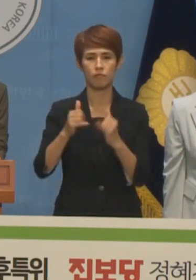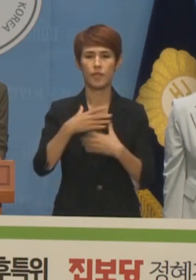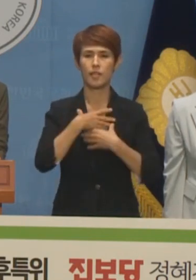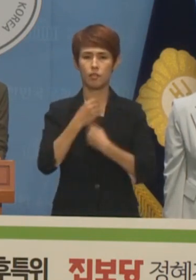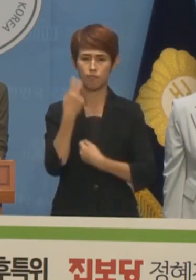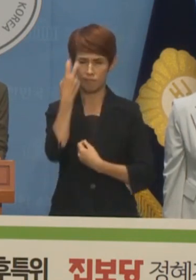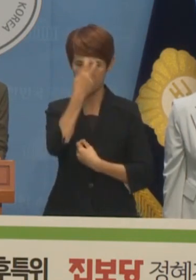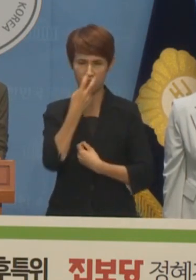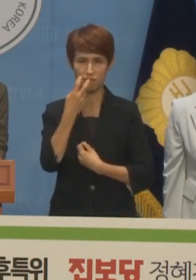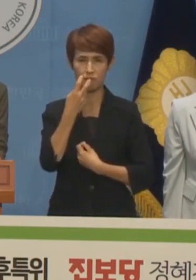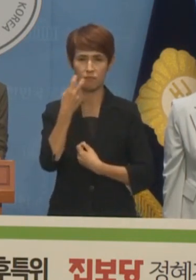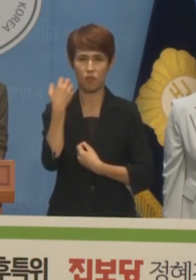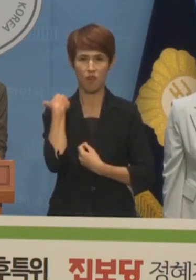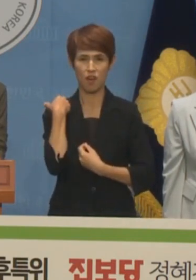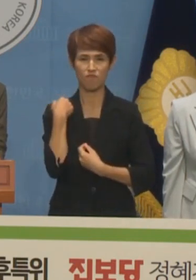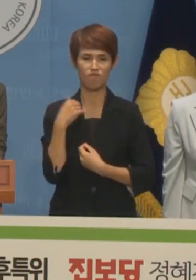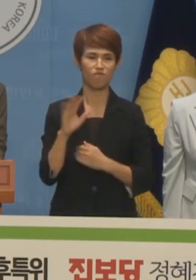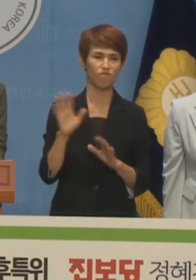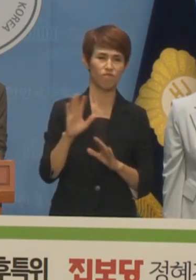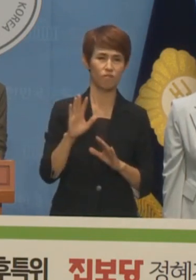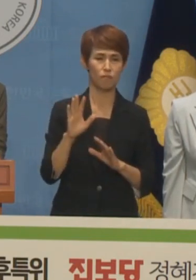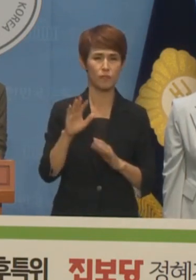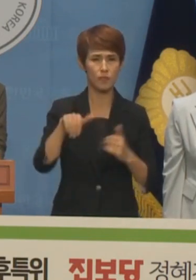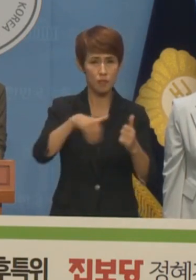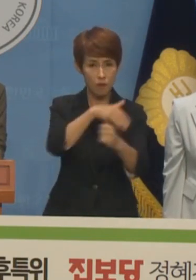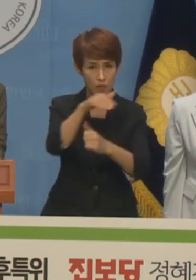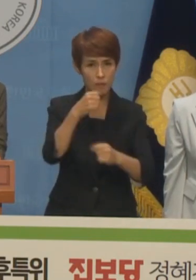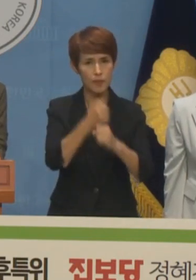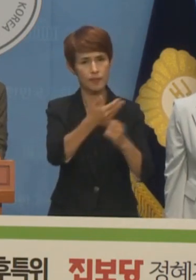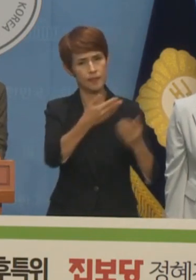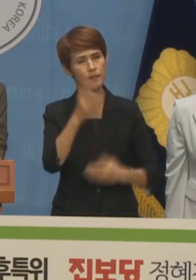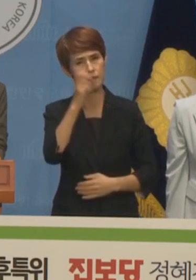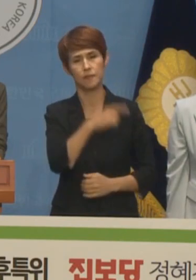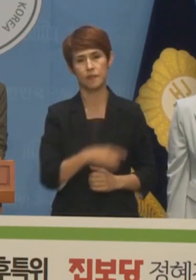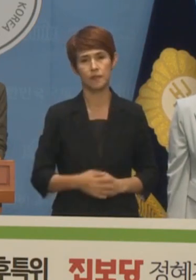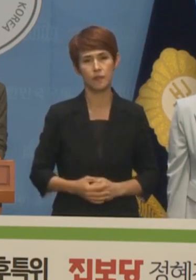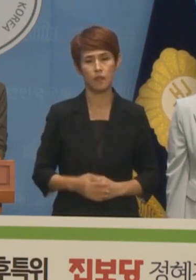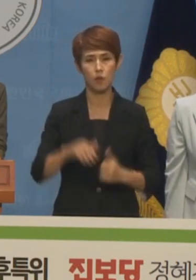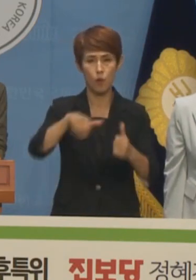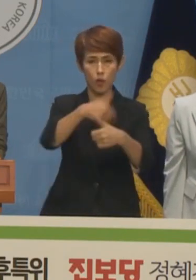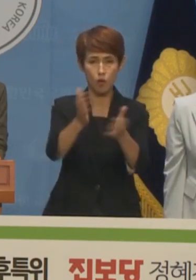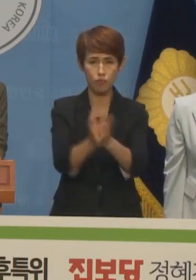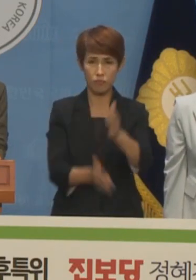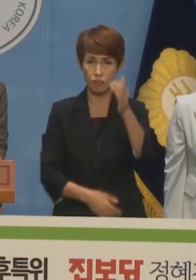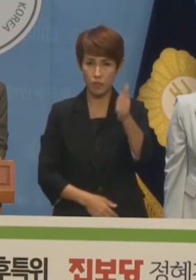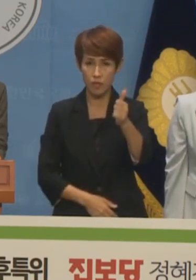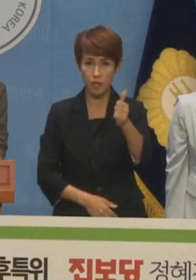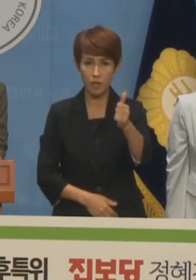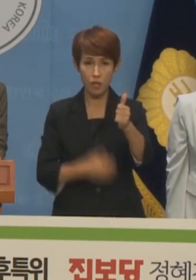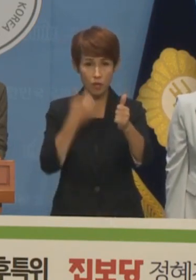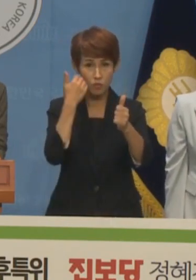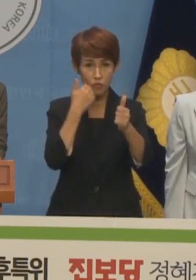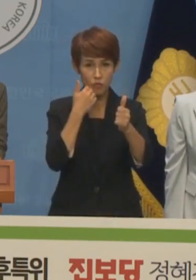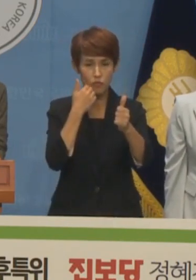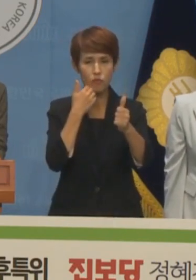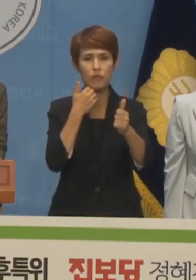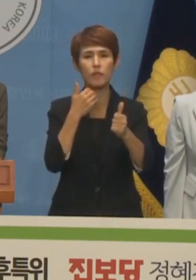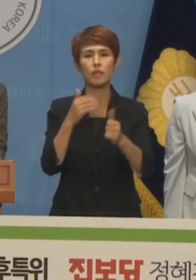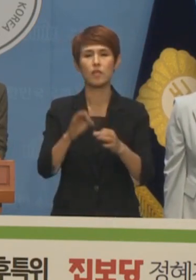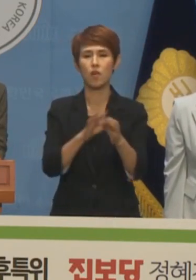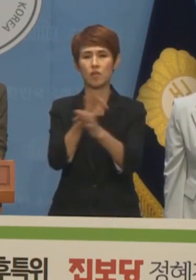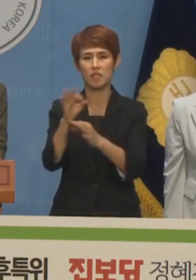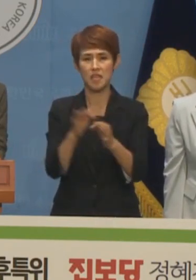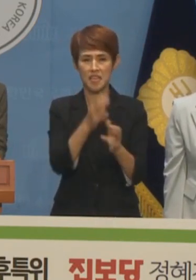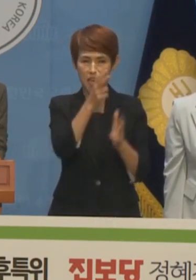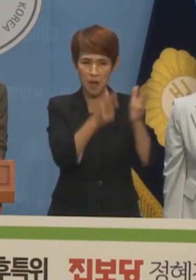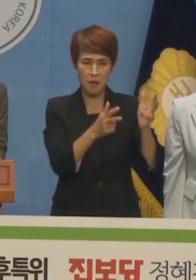역할마저 부정당하는 상황으로 이를 평가할 수밖에 없습니다. 환경부의 수장은 정부의 경제산업 우선 정책을